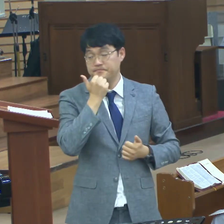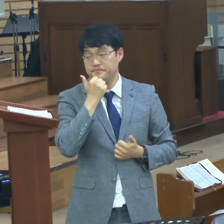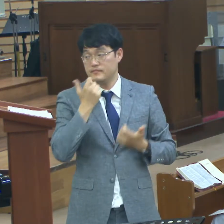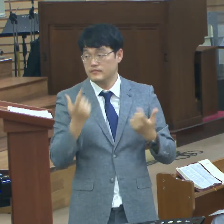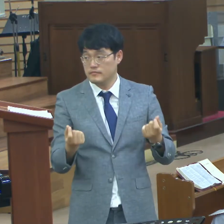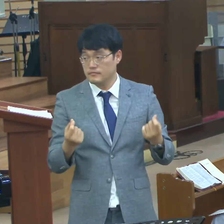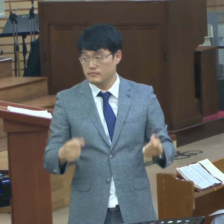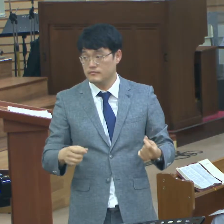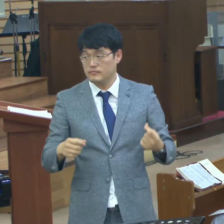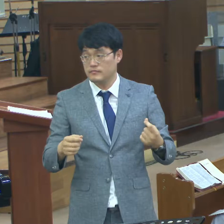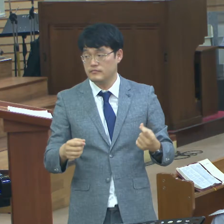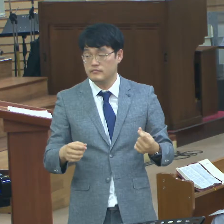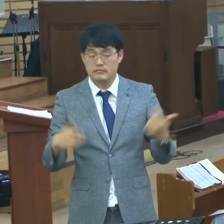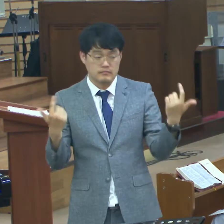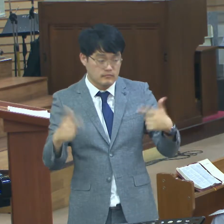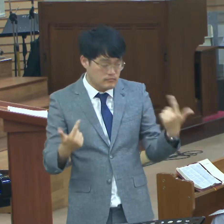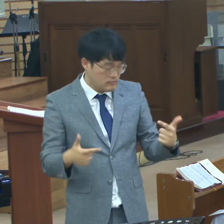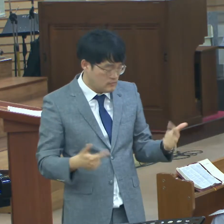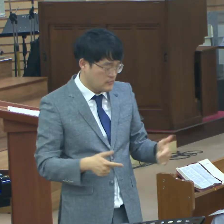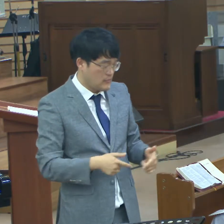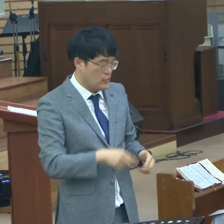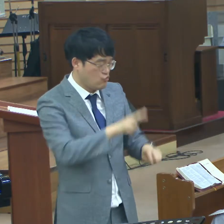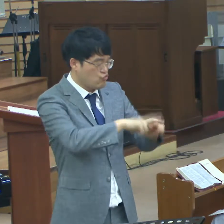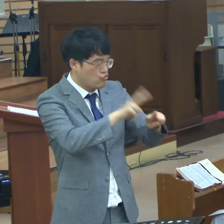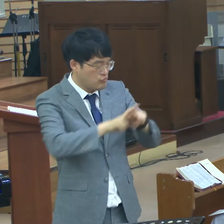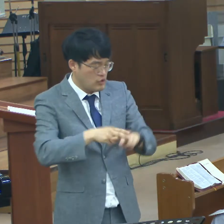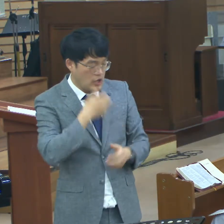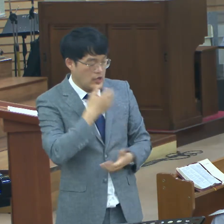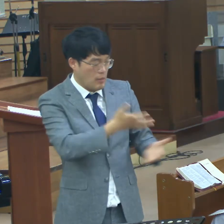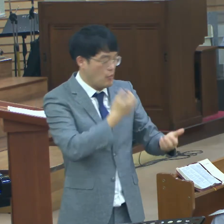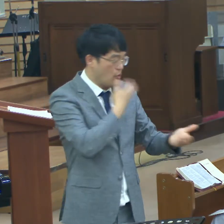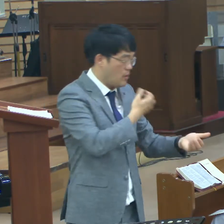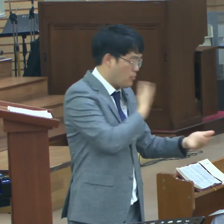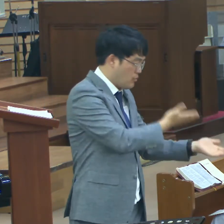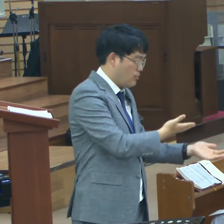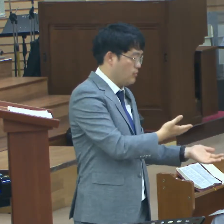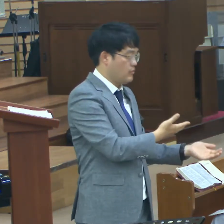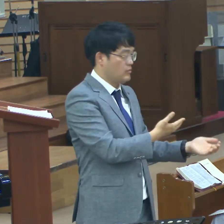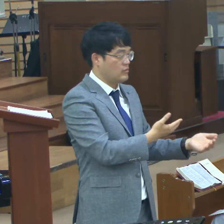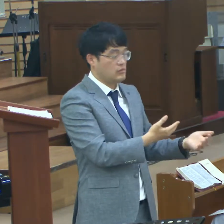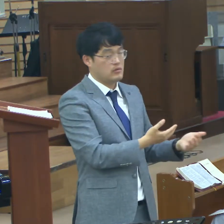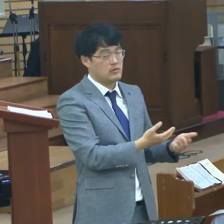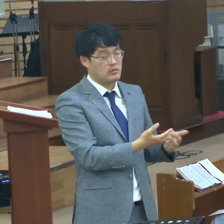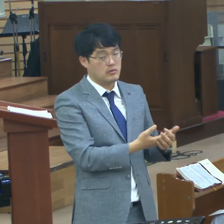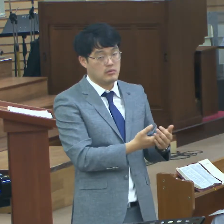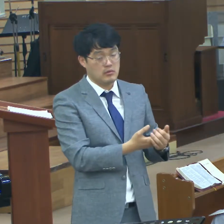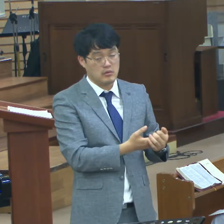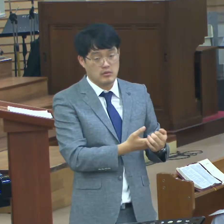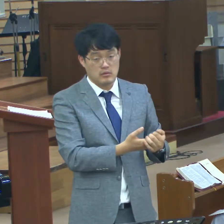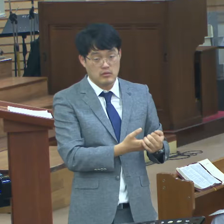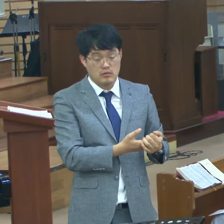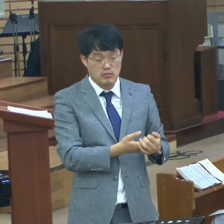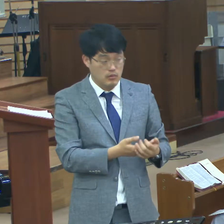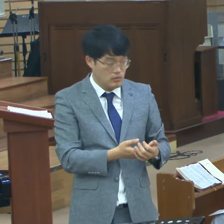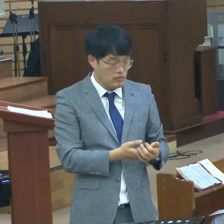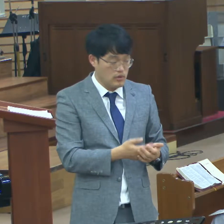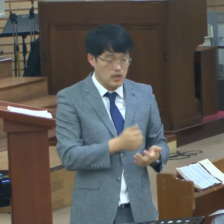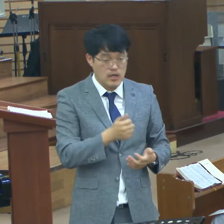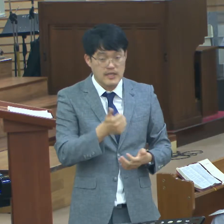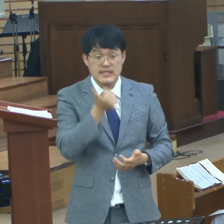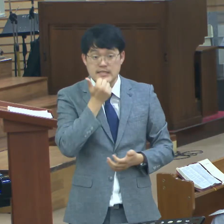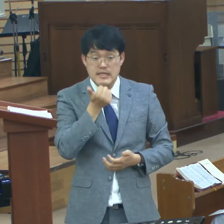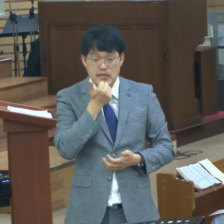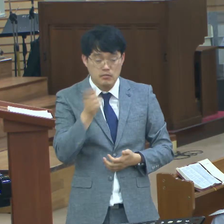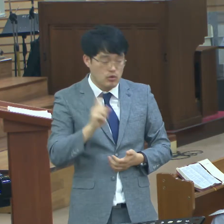그 우물을 계속 양보하면 언제 목양을 할 수 있겠어요? 그런데 팔 때마다 물이 나오면서 이삭의